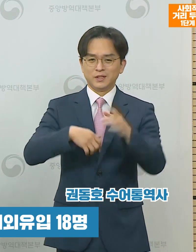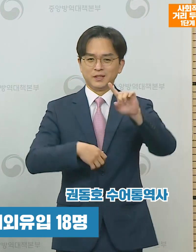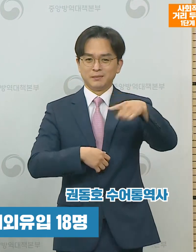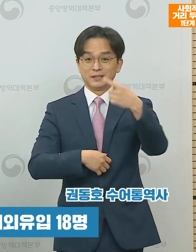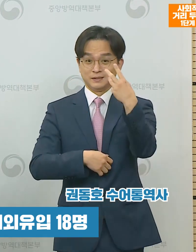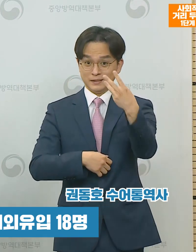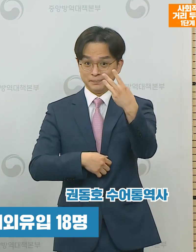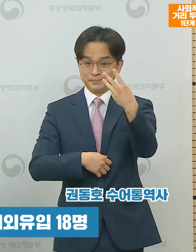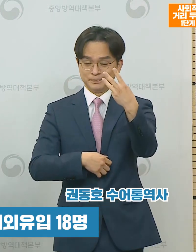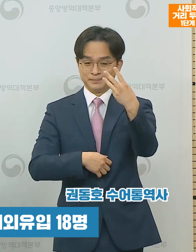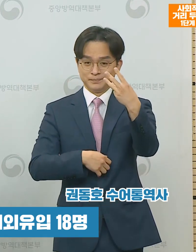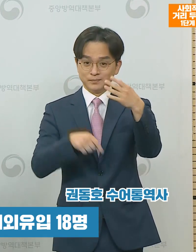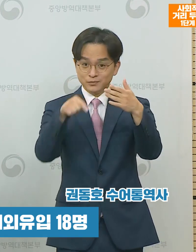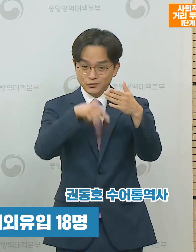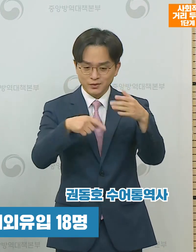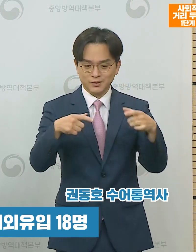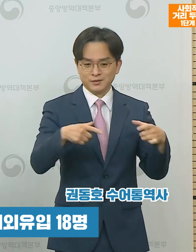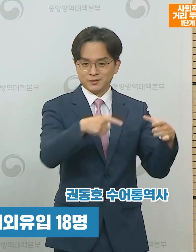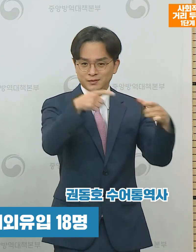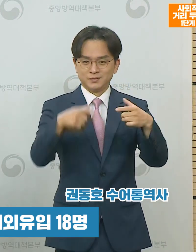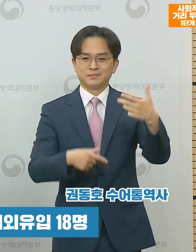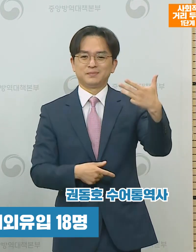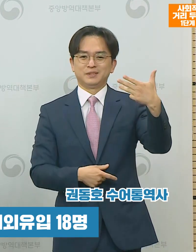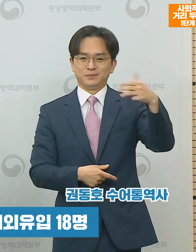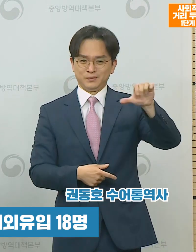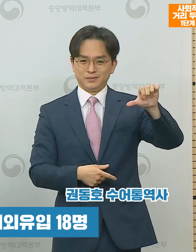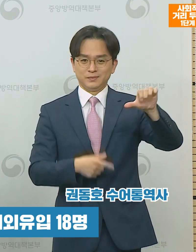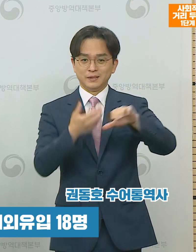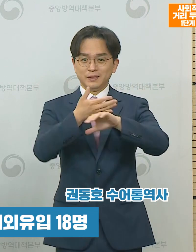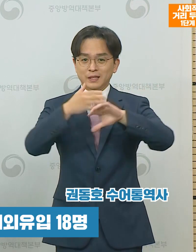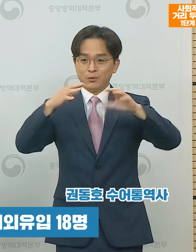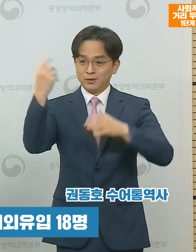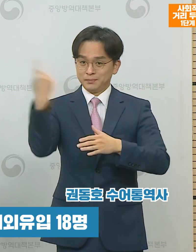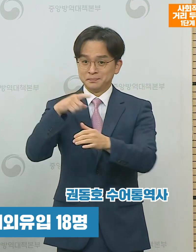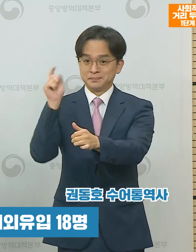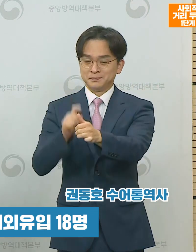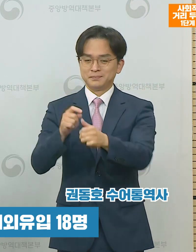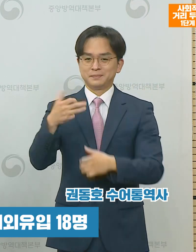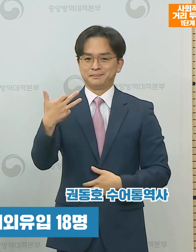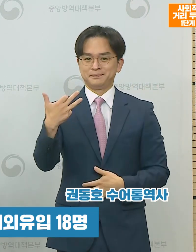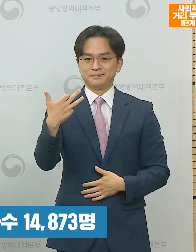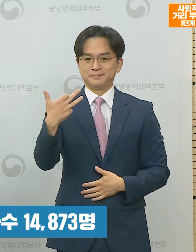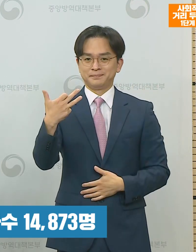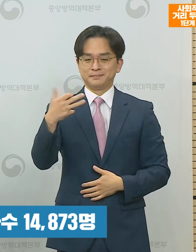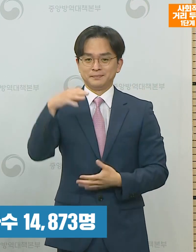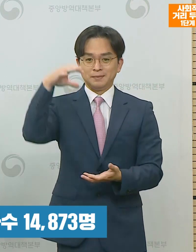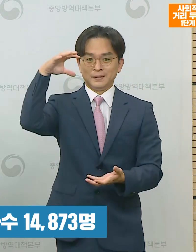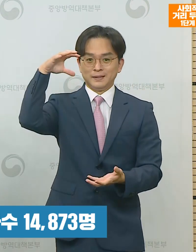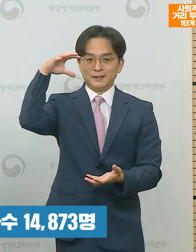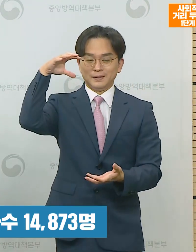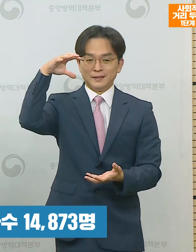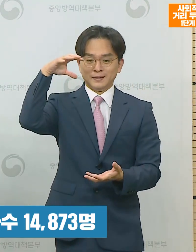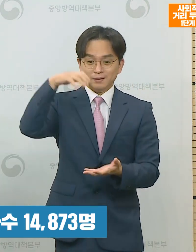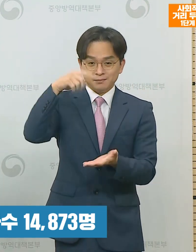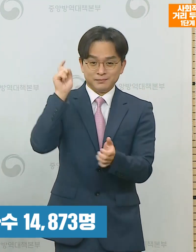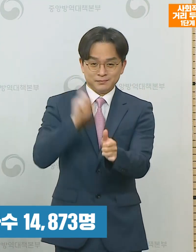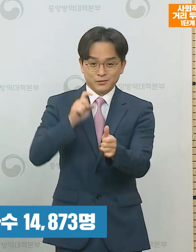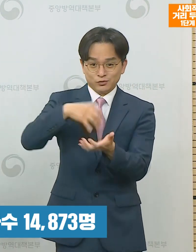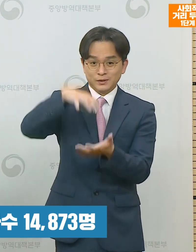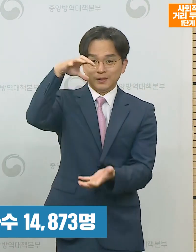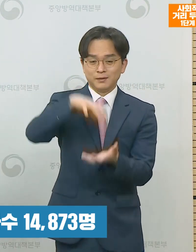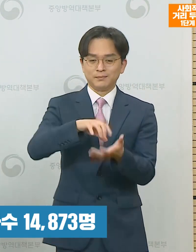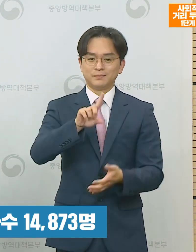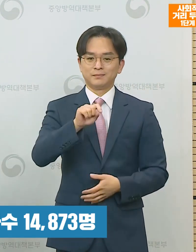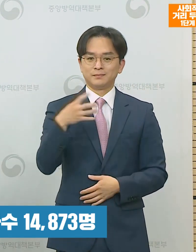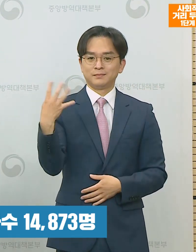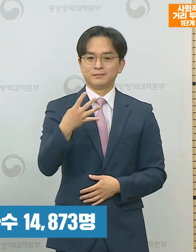확진자는 85명이 확인되었고 해외 유입 사례는 18명이 확인되어 총 누적 확진자 수는